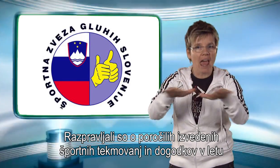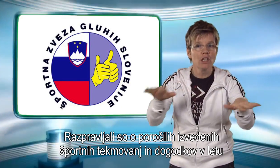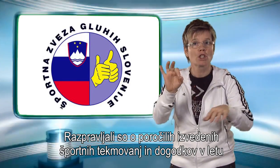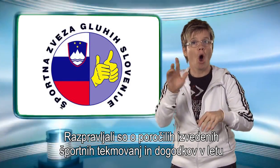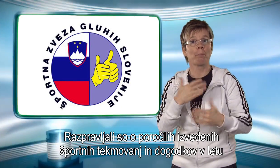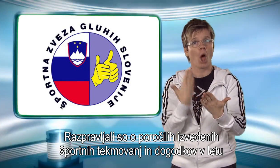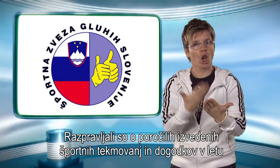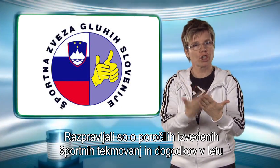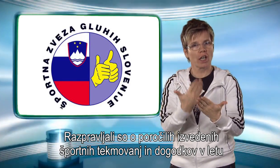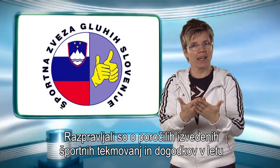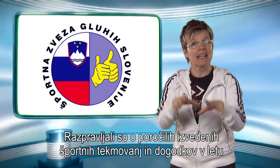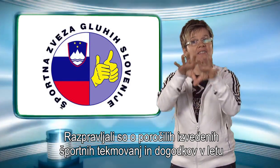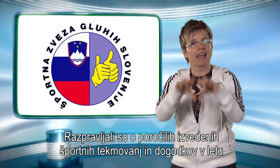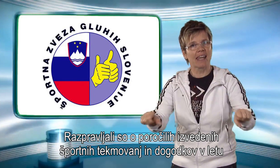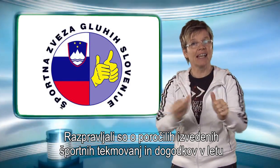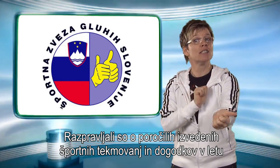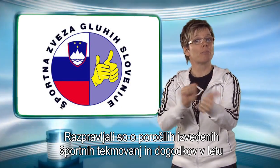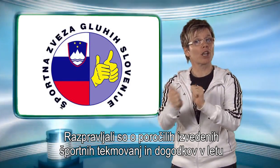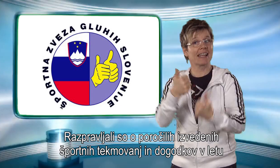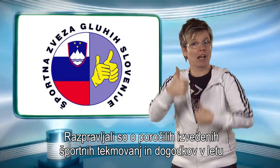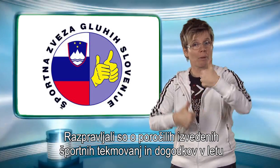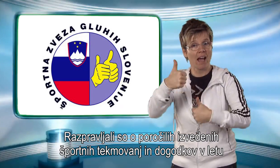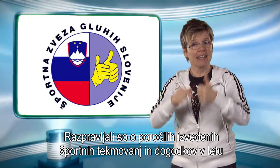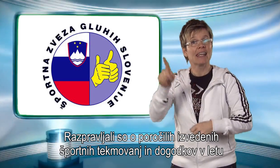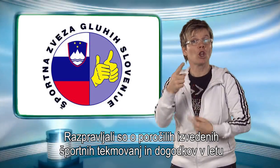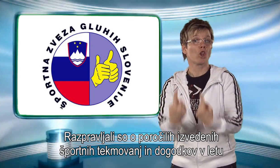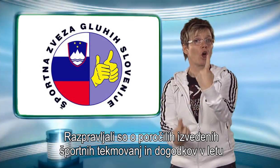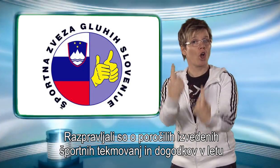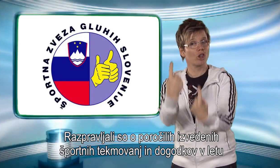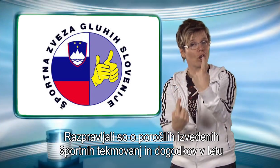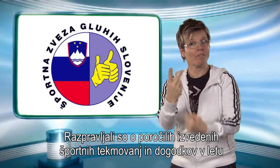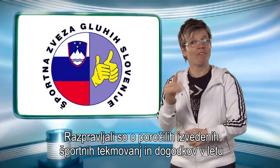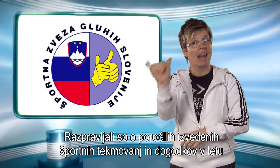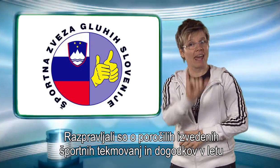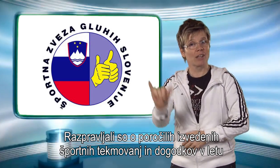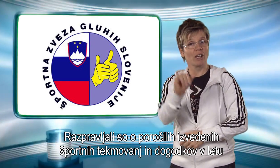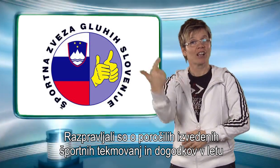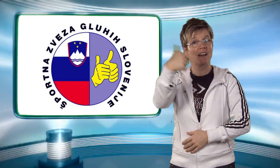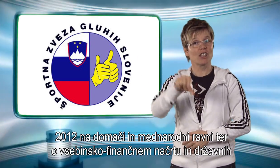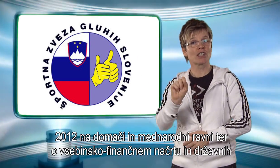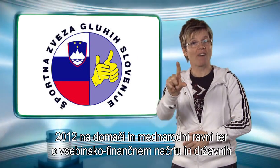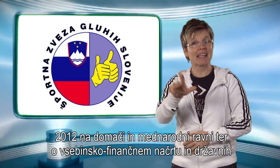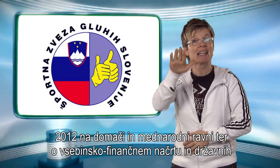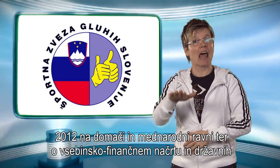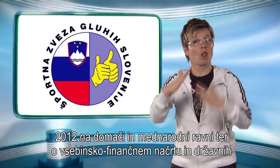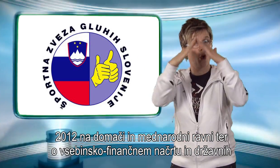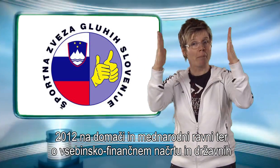Razpravljali so o poročilih izvedenih športnih tekmovanj in dogodkov v letu 2012 na domači in mednarodni